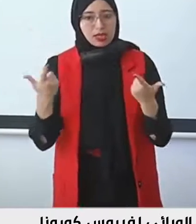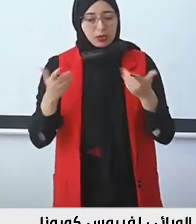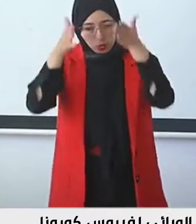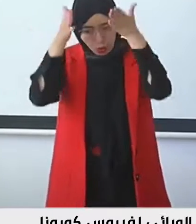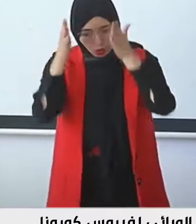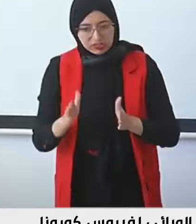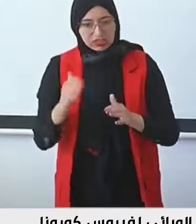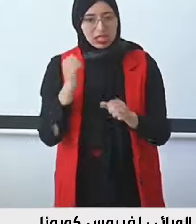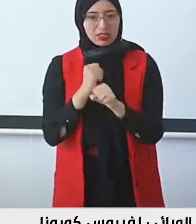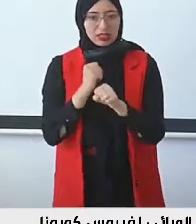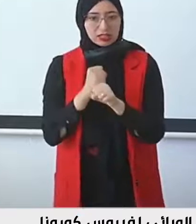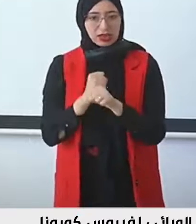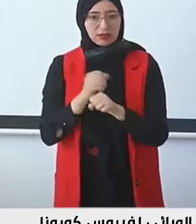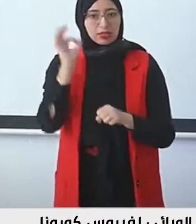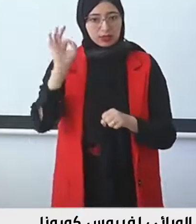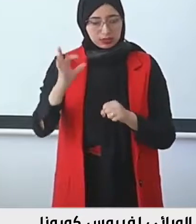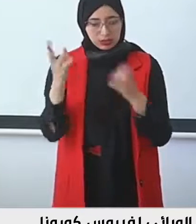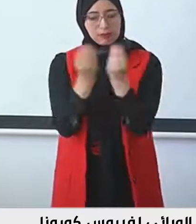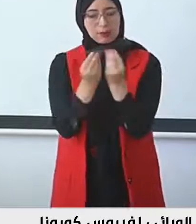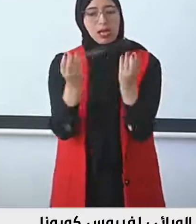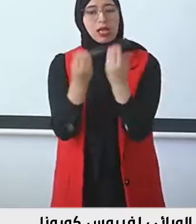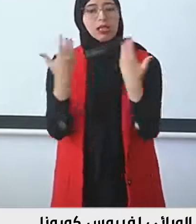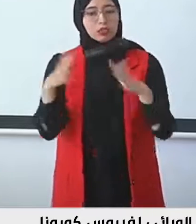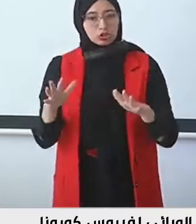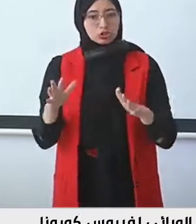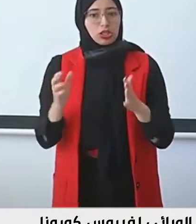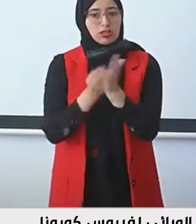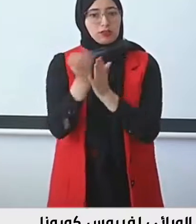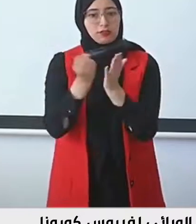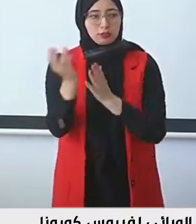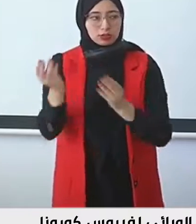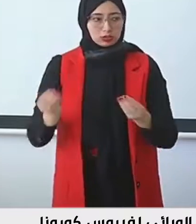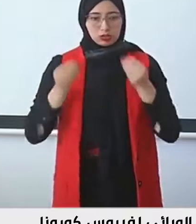بالعمل هذايا، واحنا على ذمتكم في اي معطى تستحقوا له.